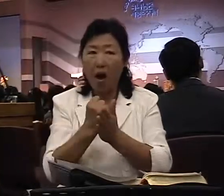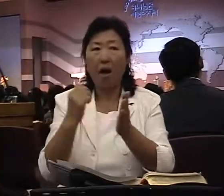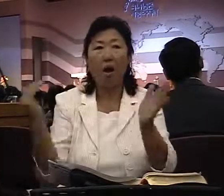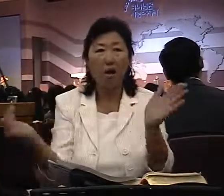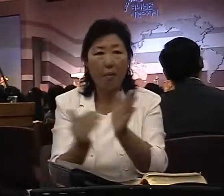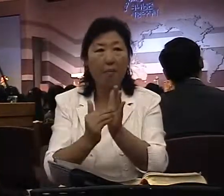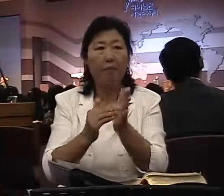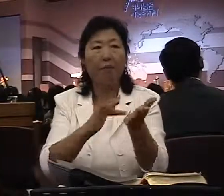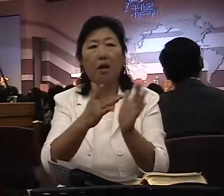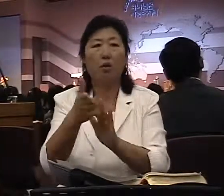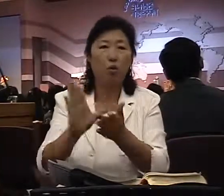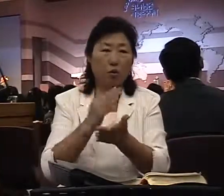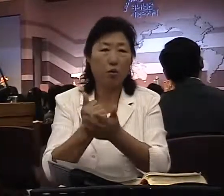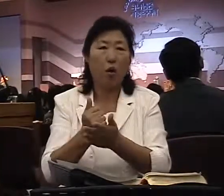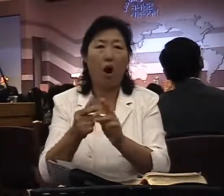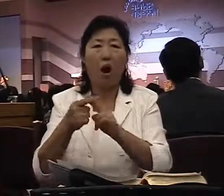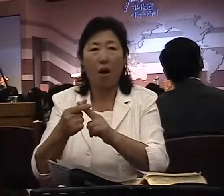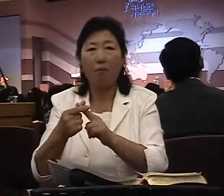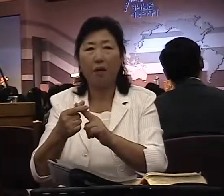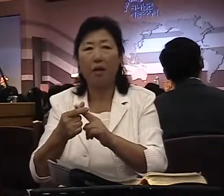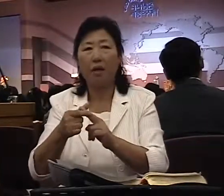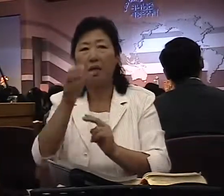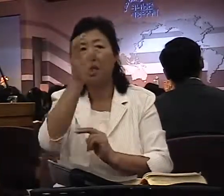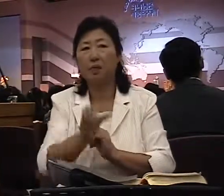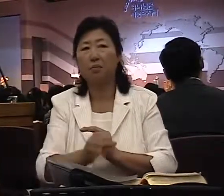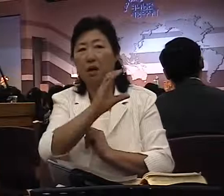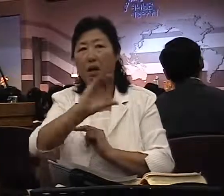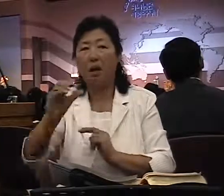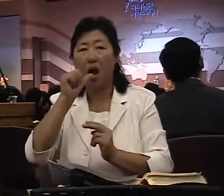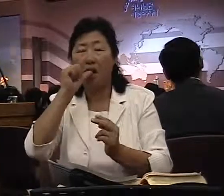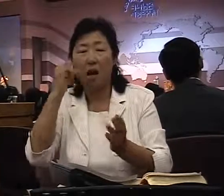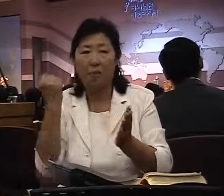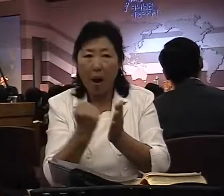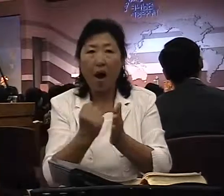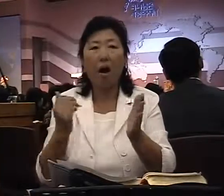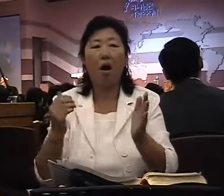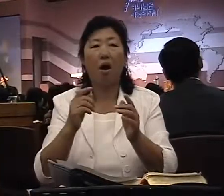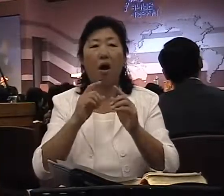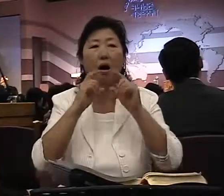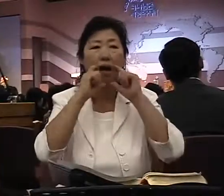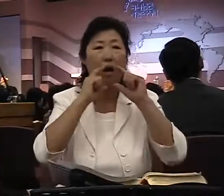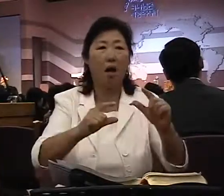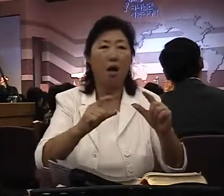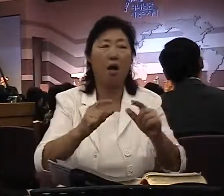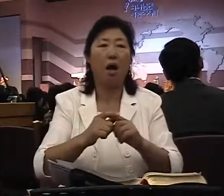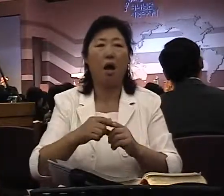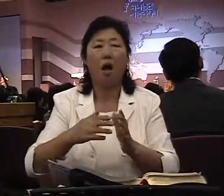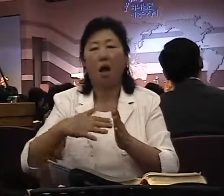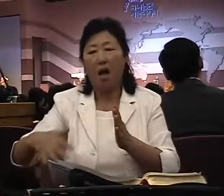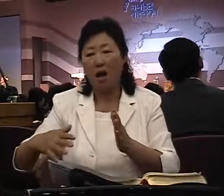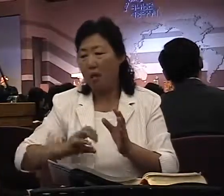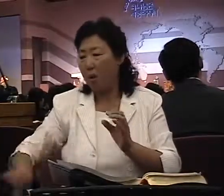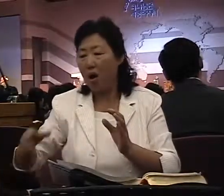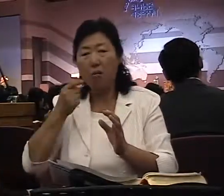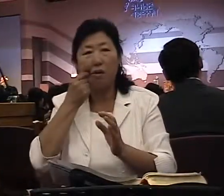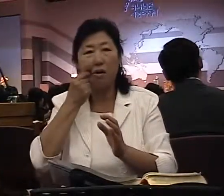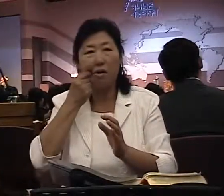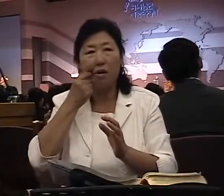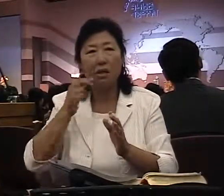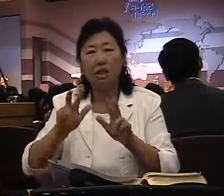예수 그리스도와 함께 십자가에 못 박으라는 거예요. 아직까지 내가 버려야 될 것 버리지 못한 것, 지금까지 내가 놓아야 될